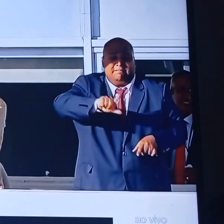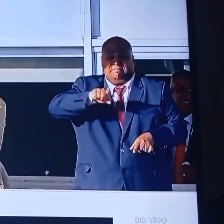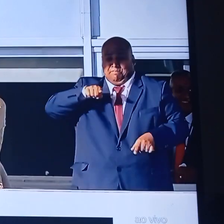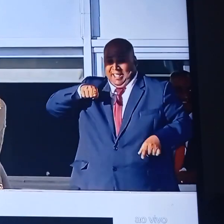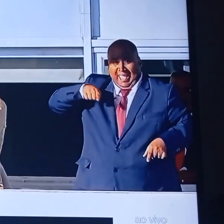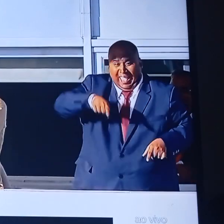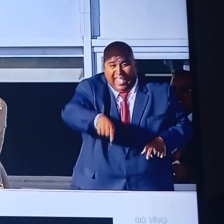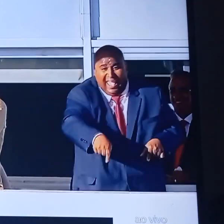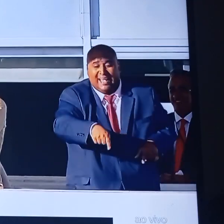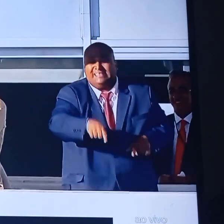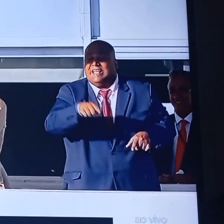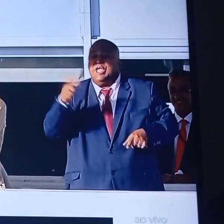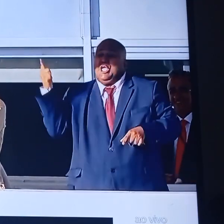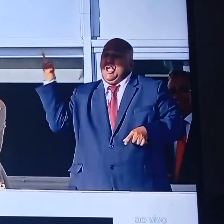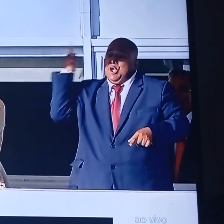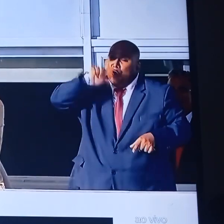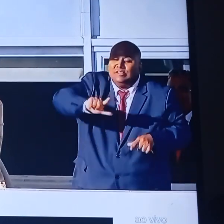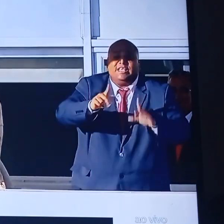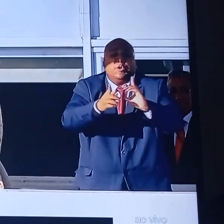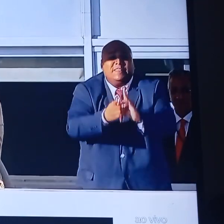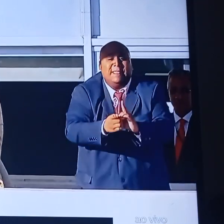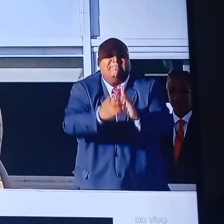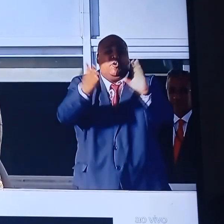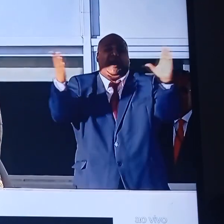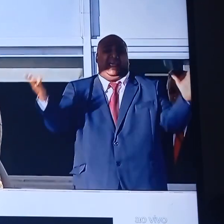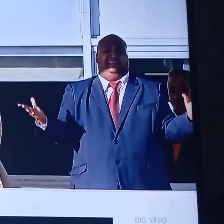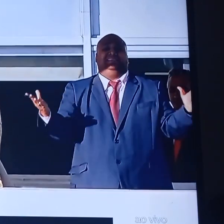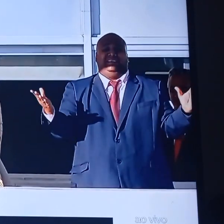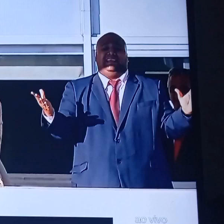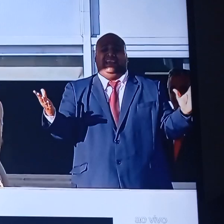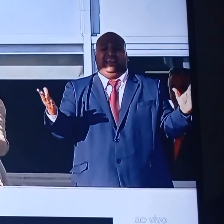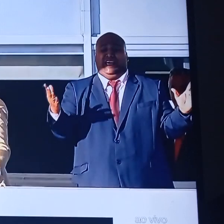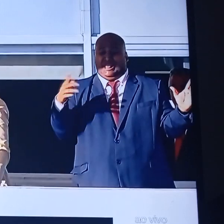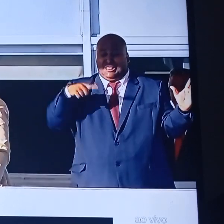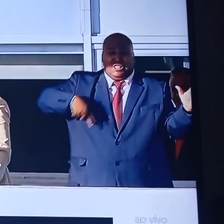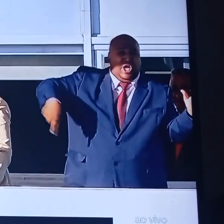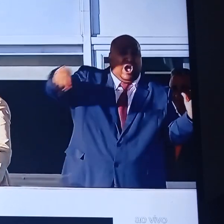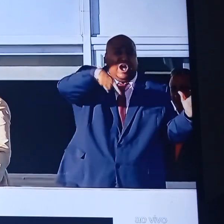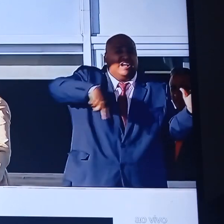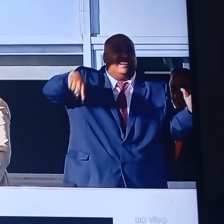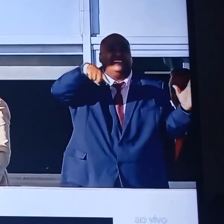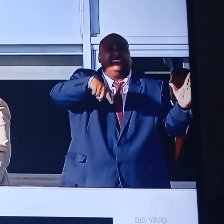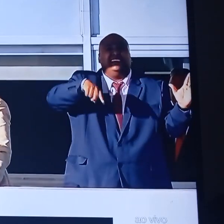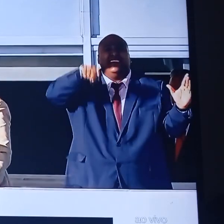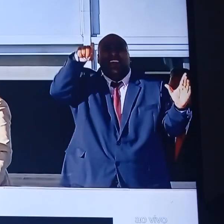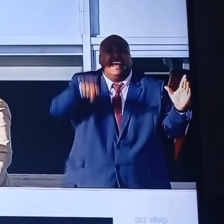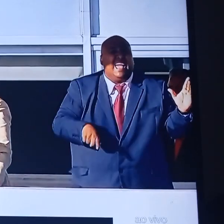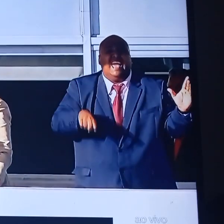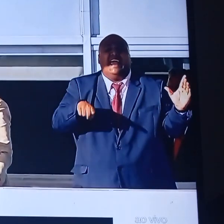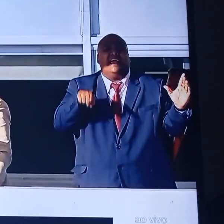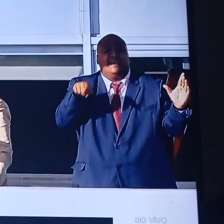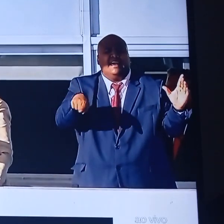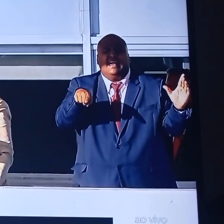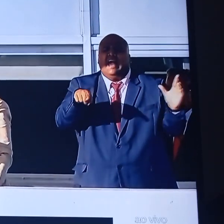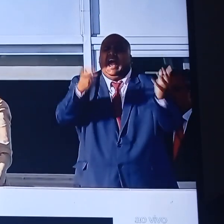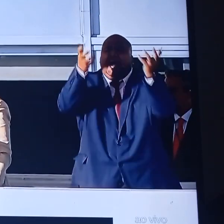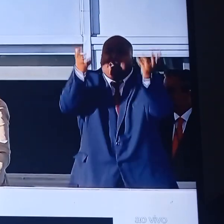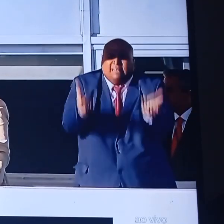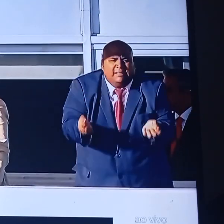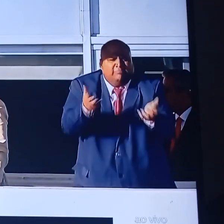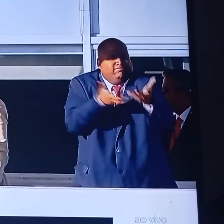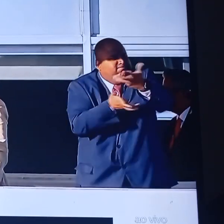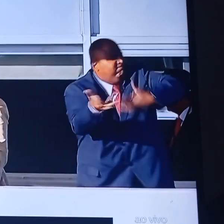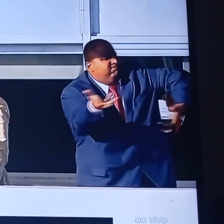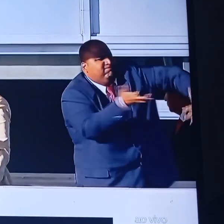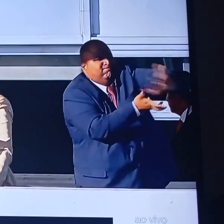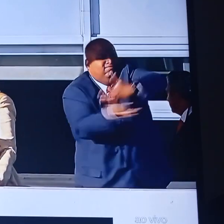Essa extraordinária vitória da democracia nos obriga a olhar para a frente e a esquecer nossas diferenças,